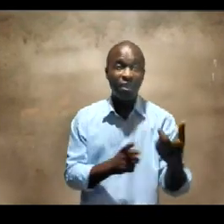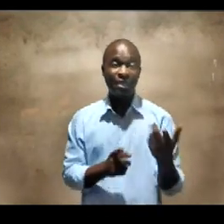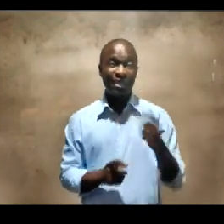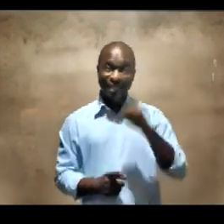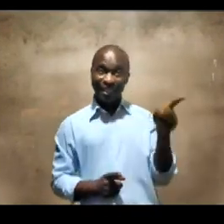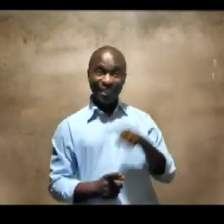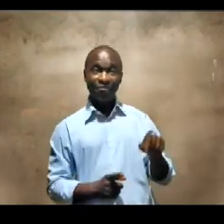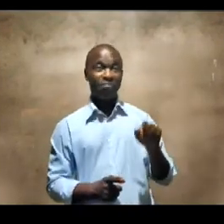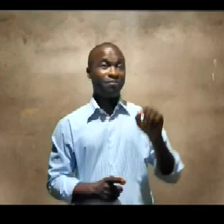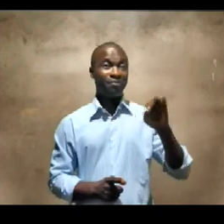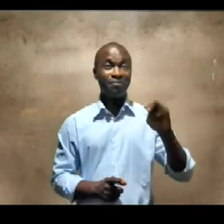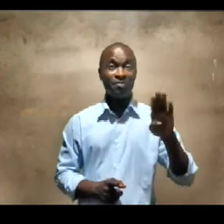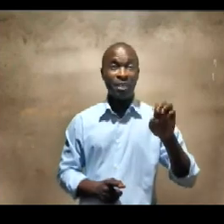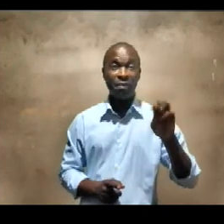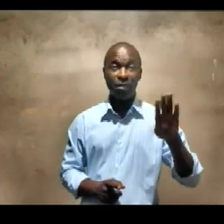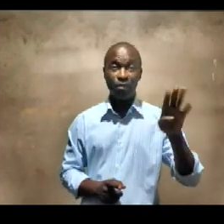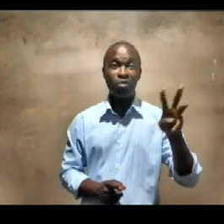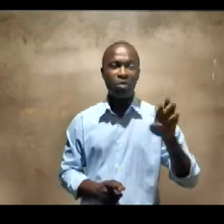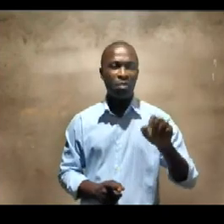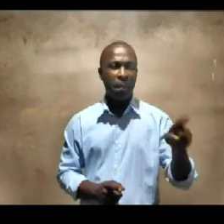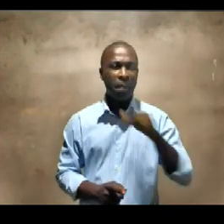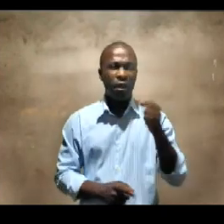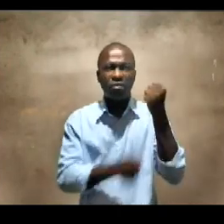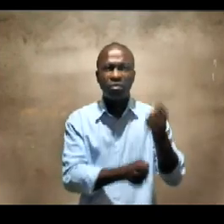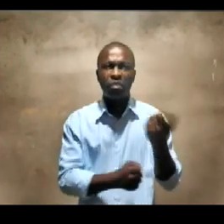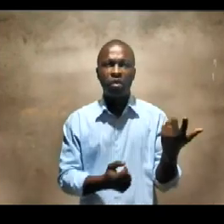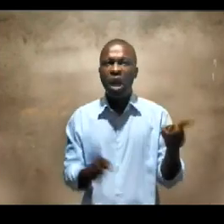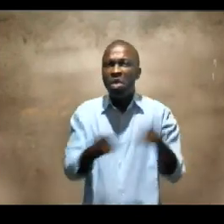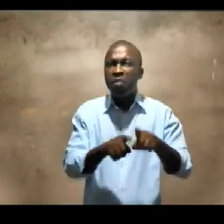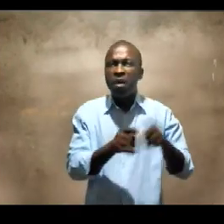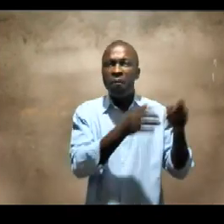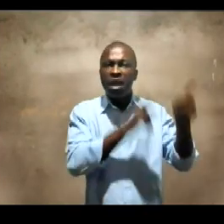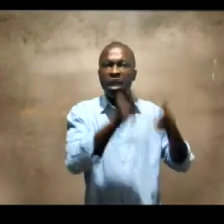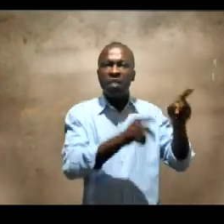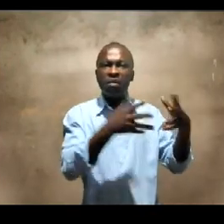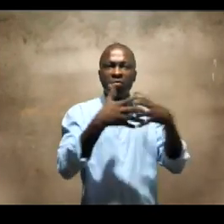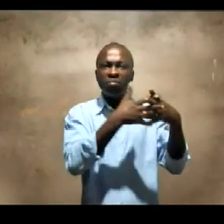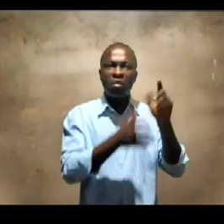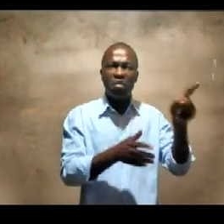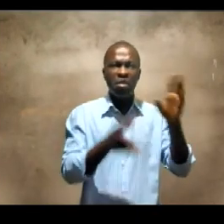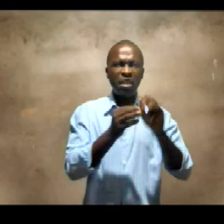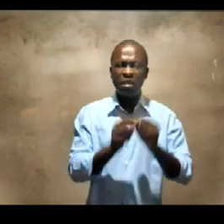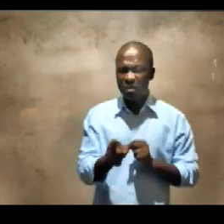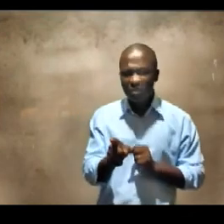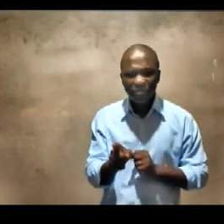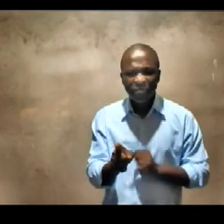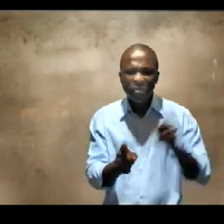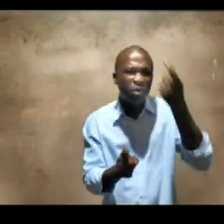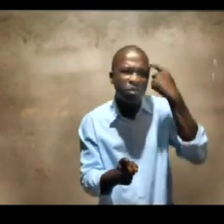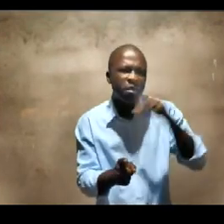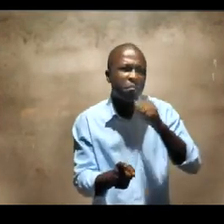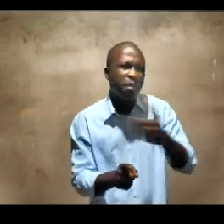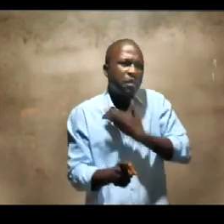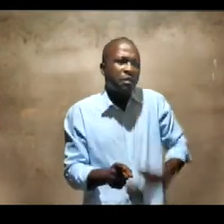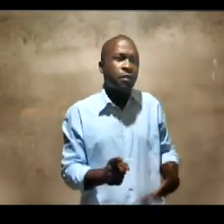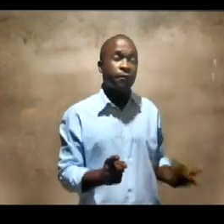l'économie du Zimbabwe. Et d'ailleurs, il n'y a pas que les Américains qui disent que les sanctions n'ont pas d'impact. Il y a aussi l'opposition. Nelson